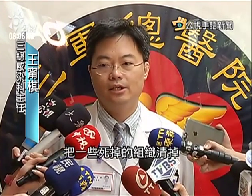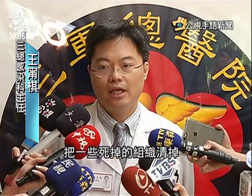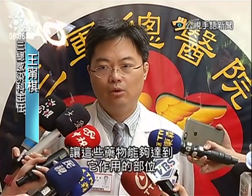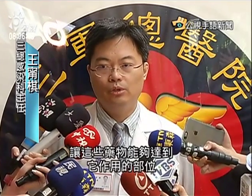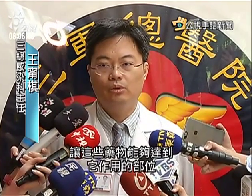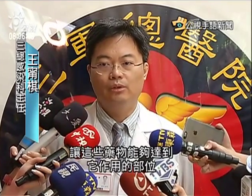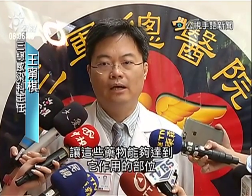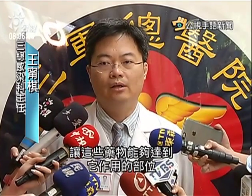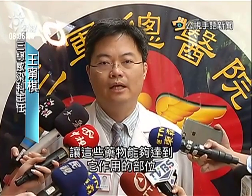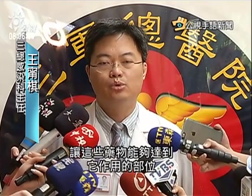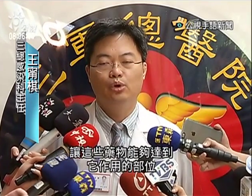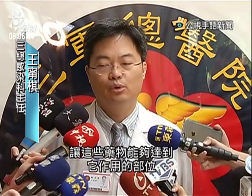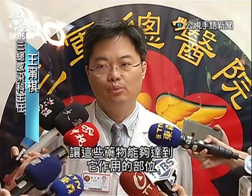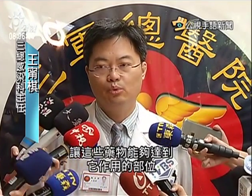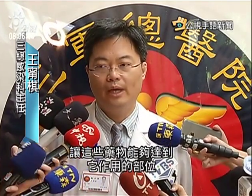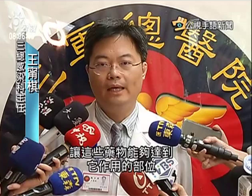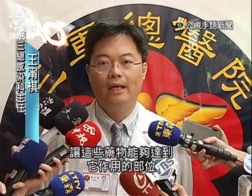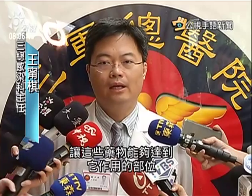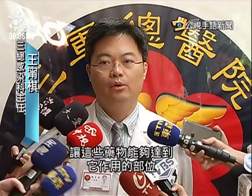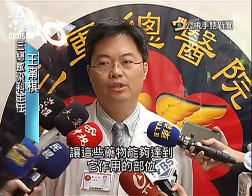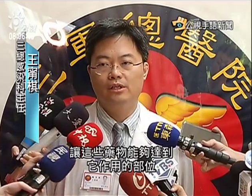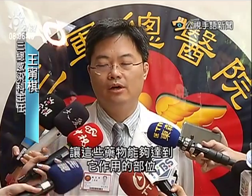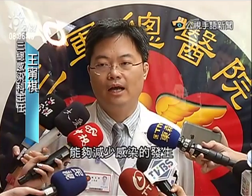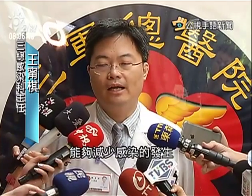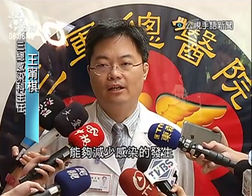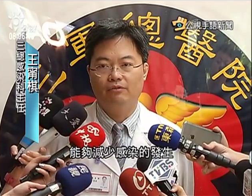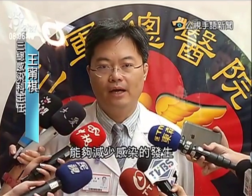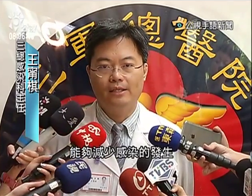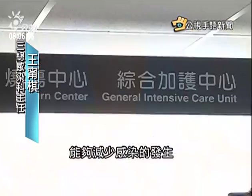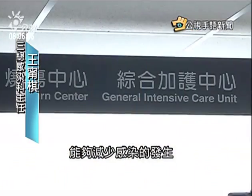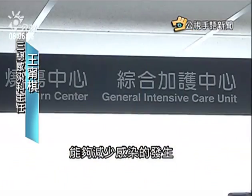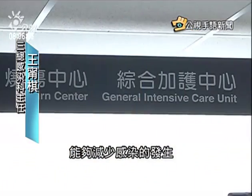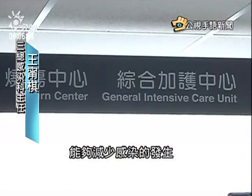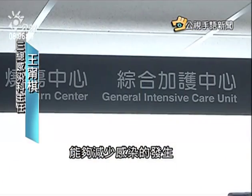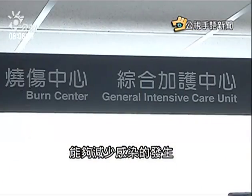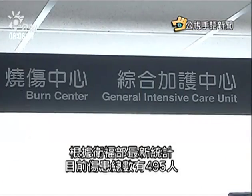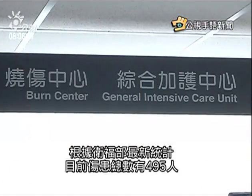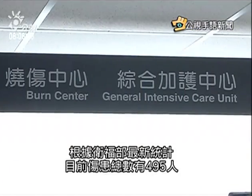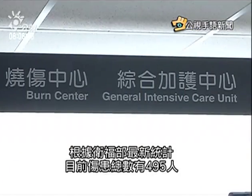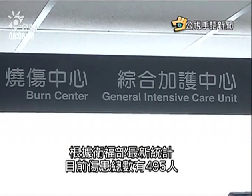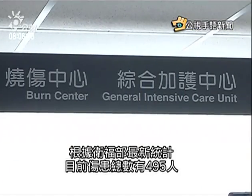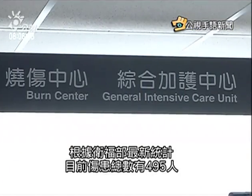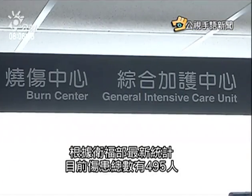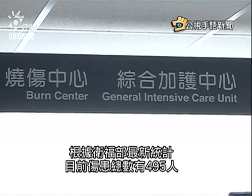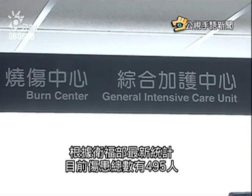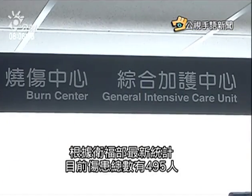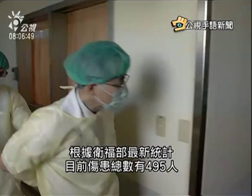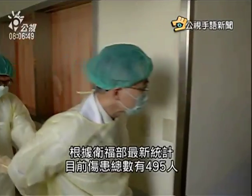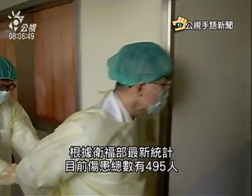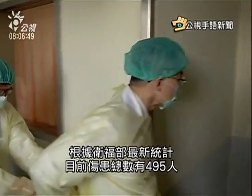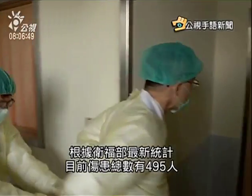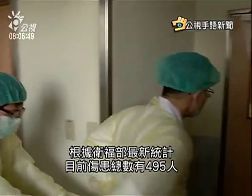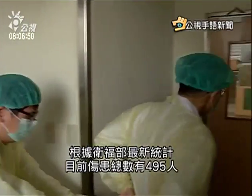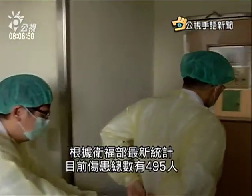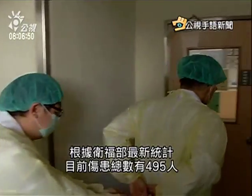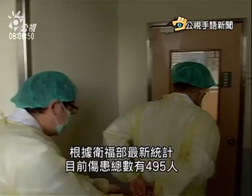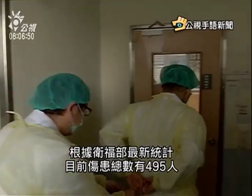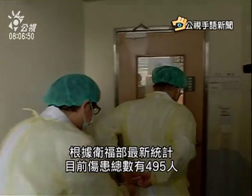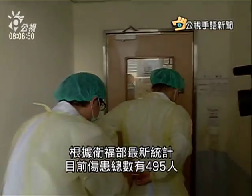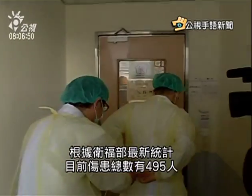药物能够达到它作用的部位，能够减少感染的发生。 根据卫福部的最新统计，目前伤患总数有495人，其